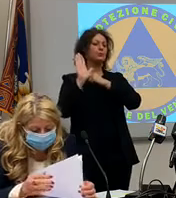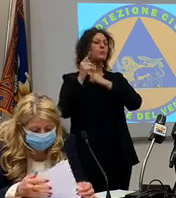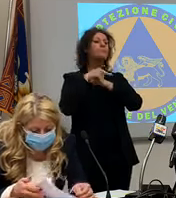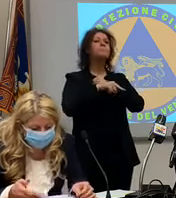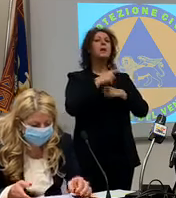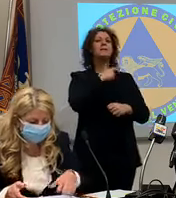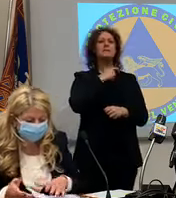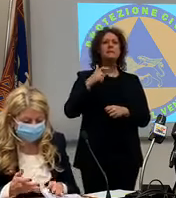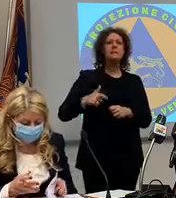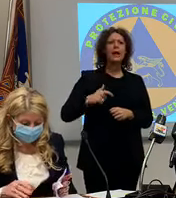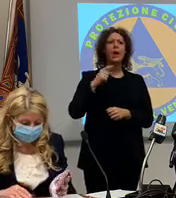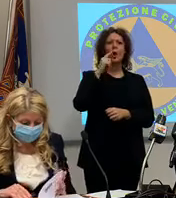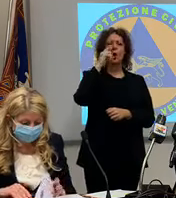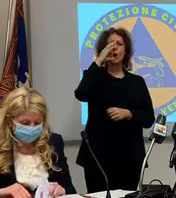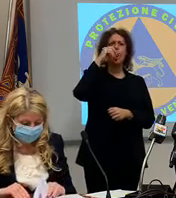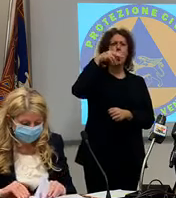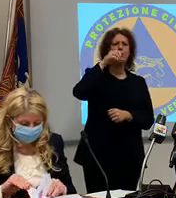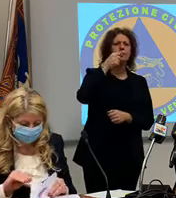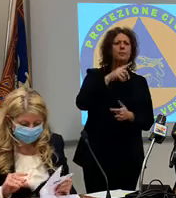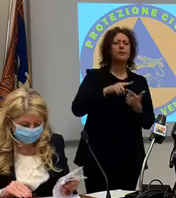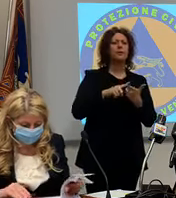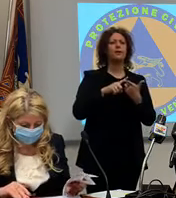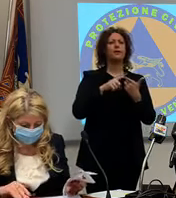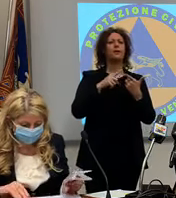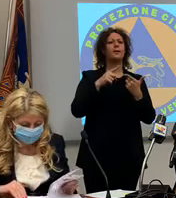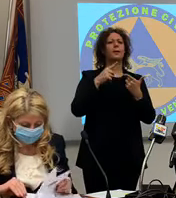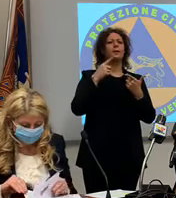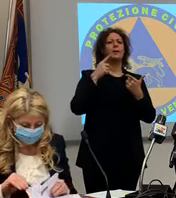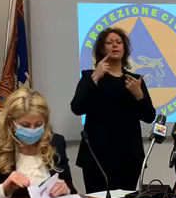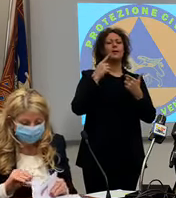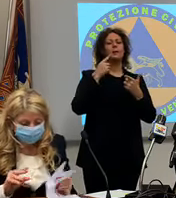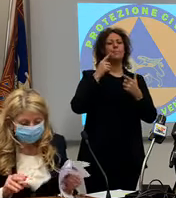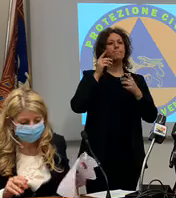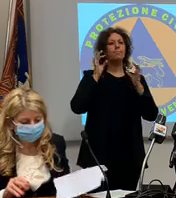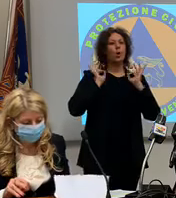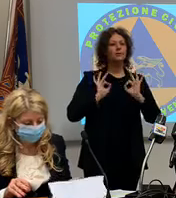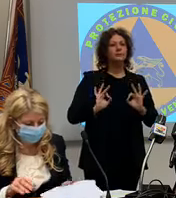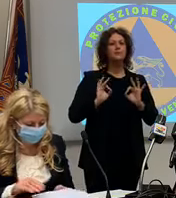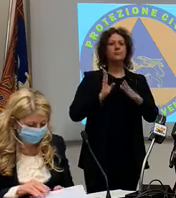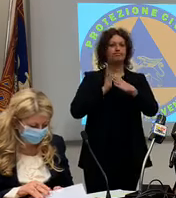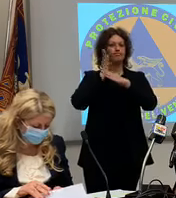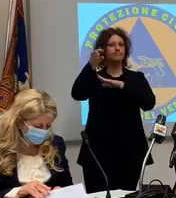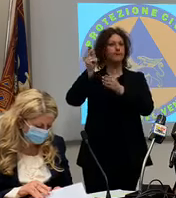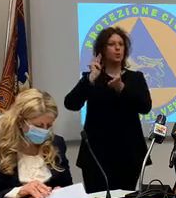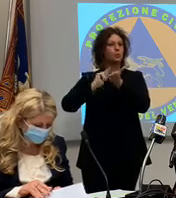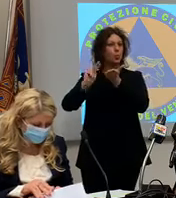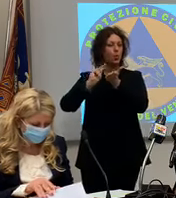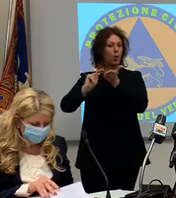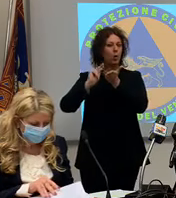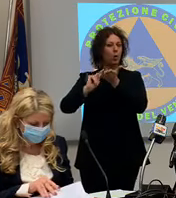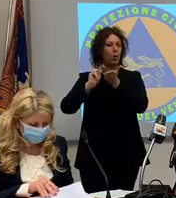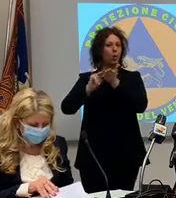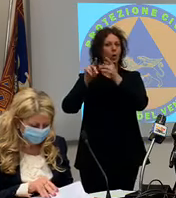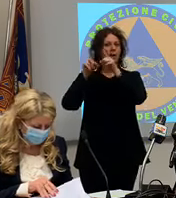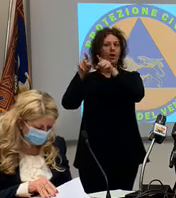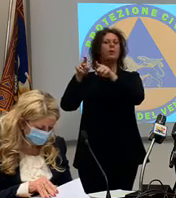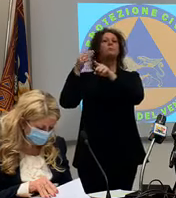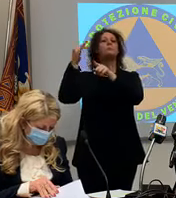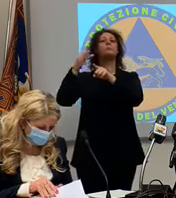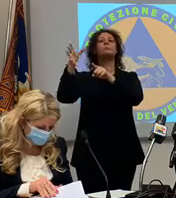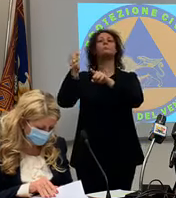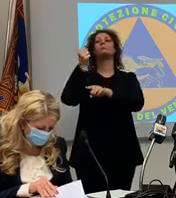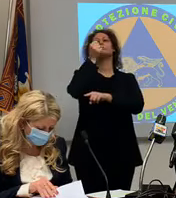locale la all'insegnante è stata poi segnalata anche alla prefettura che ora il dirigente scolastico deciderà che cosa fare